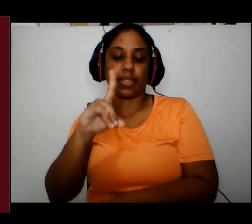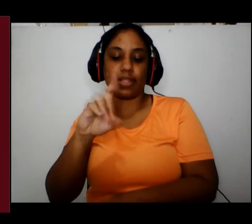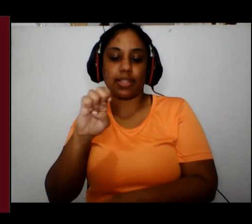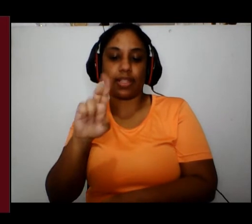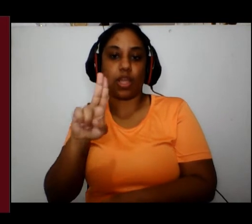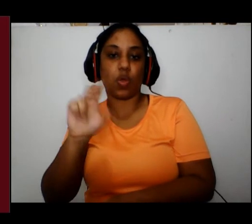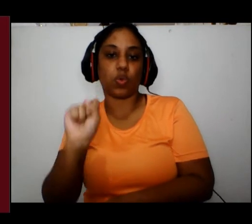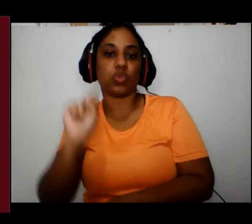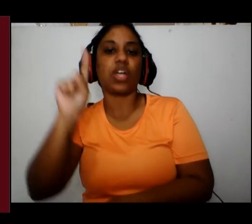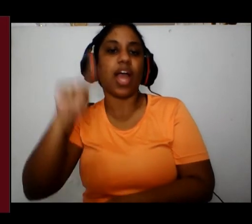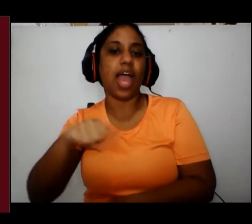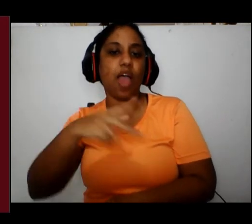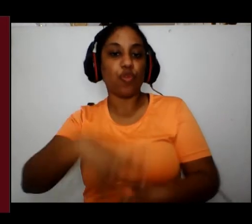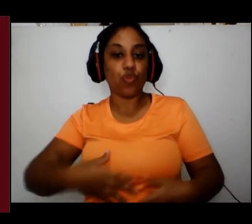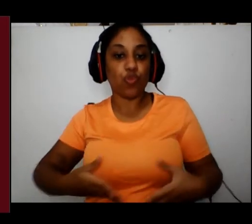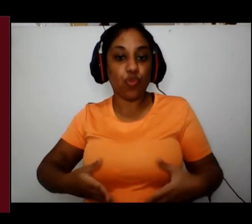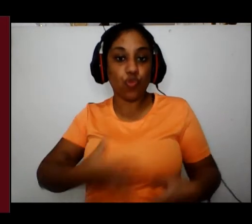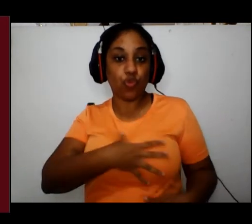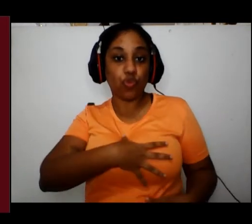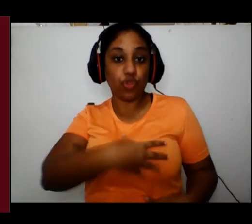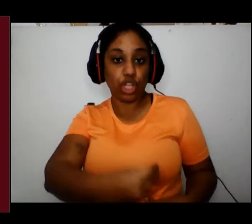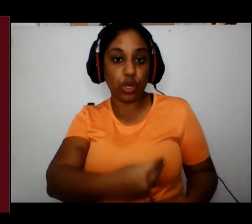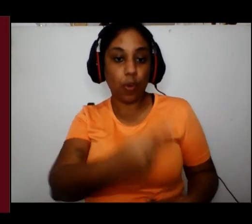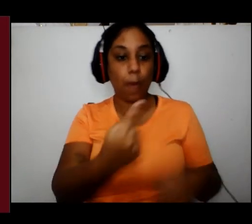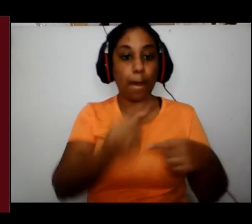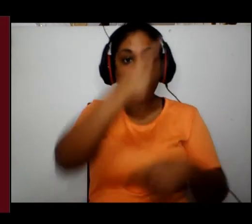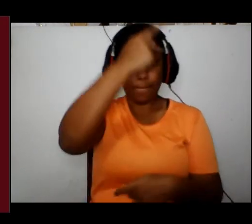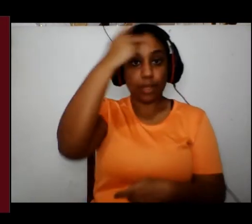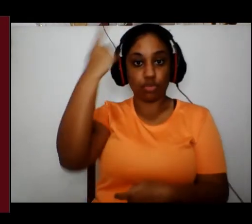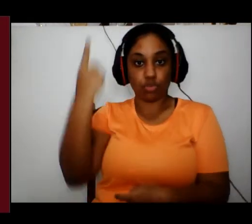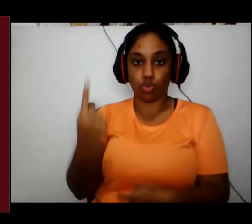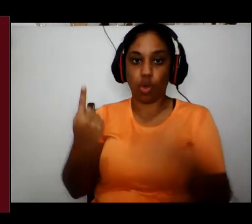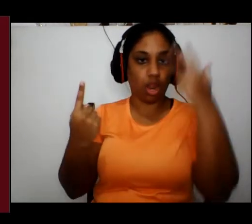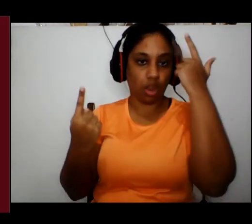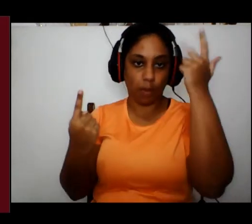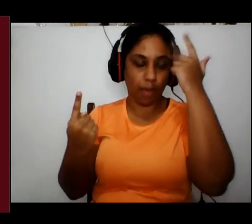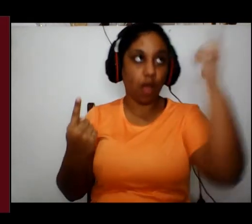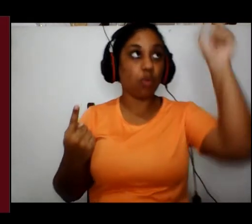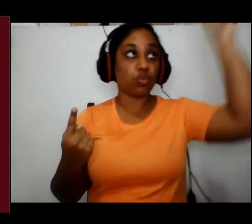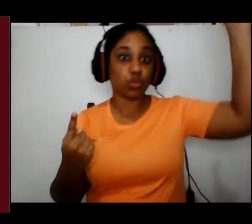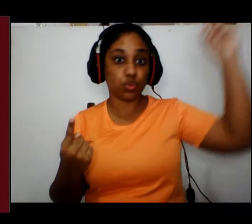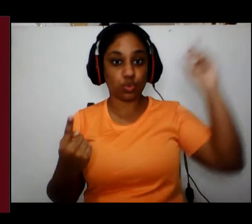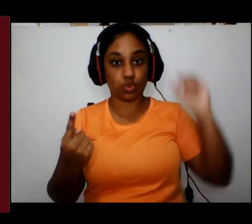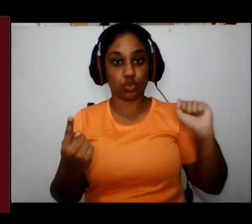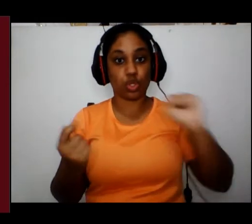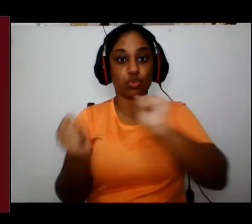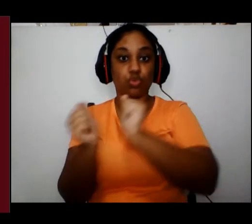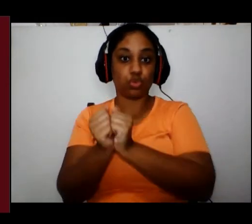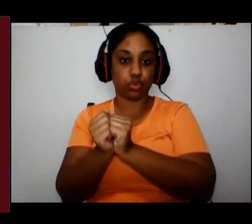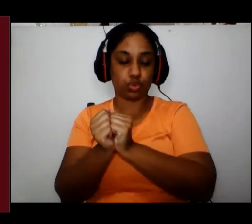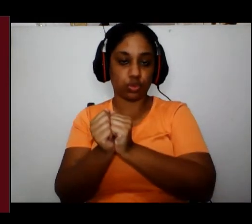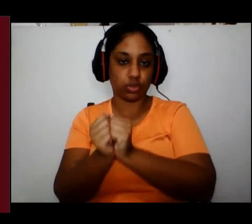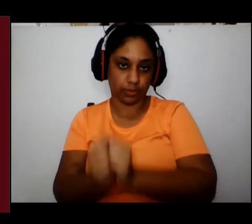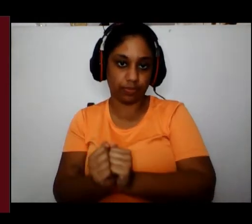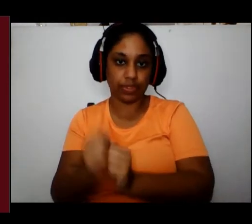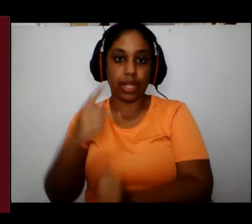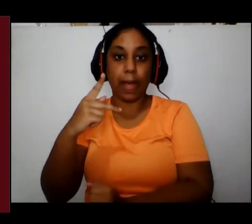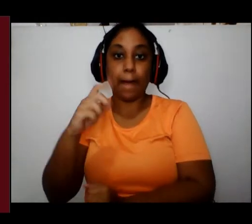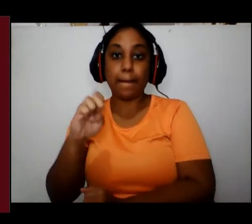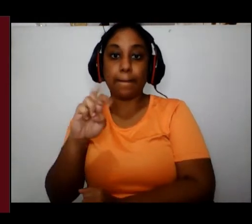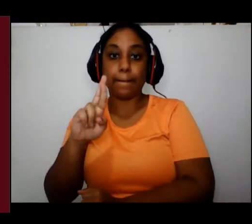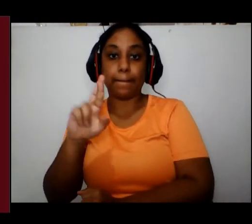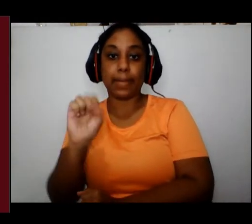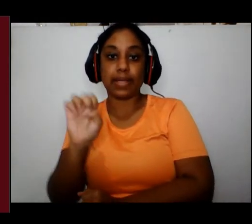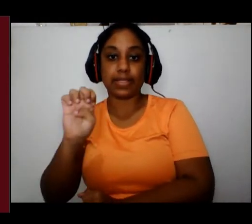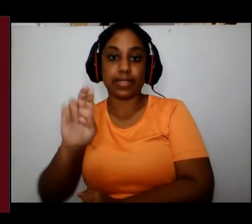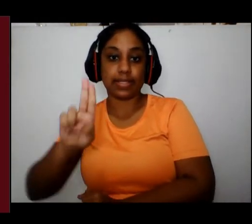é filho de Zeus e ele conseguiu cortar a cabeça da Medusa, que é uma mulher na mitologia grega que tem os